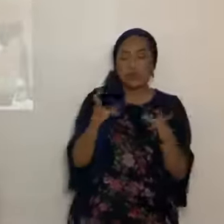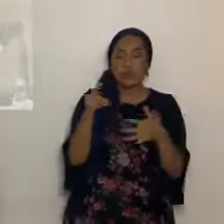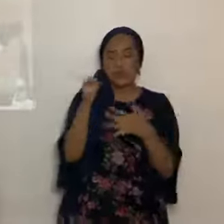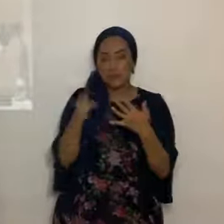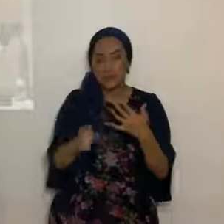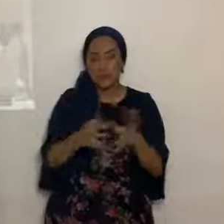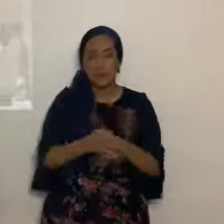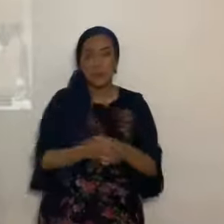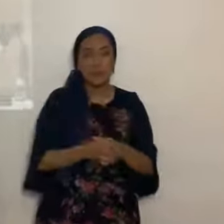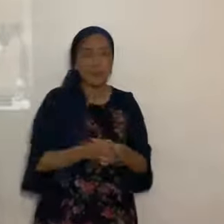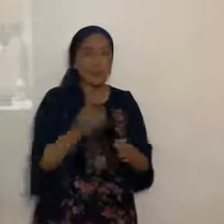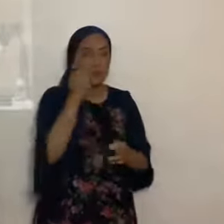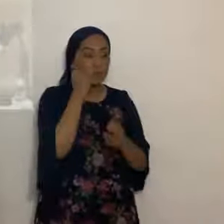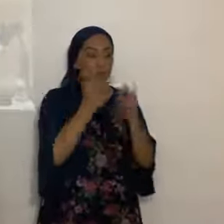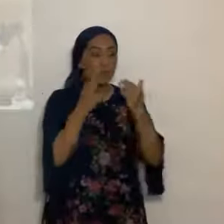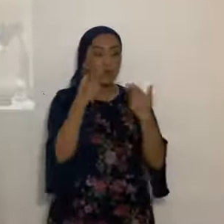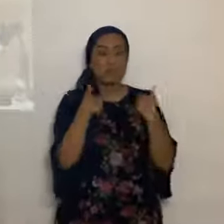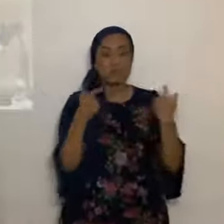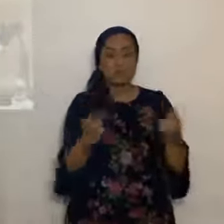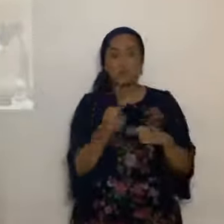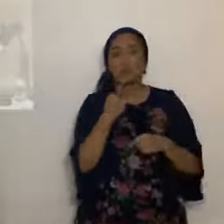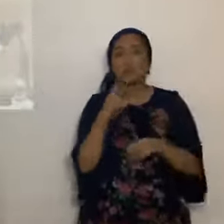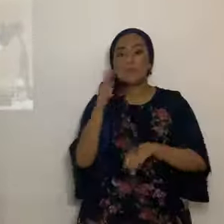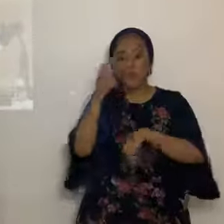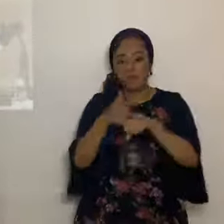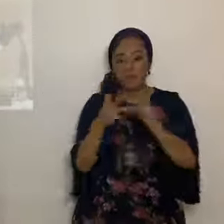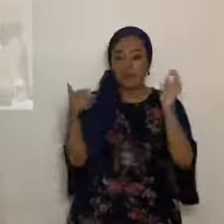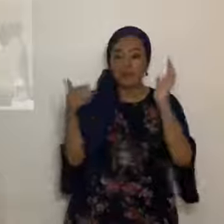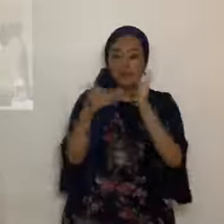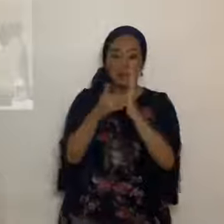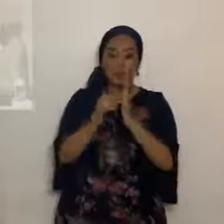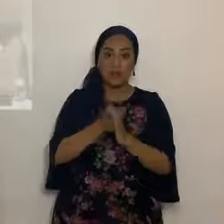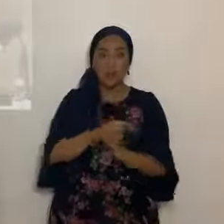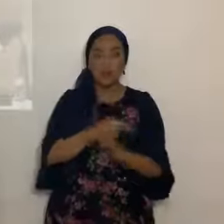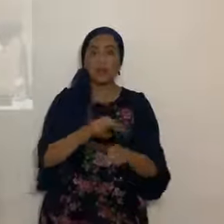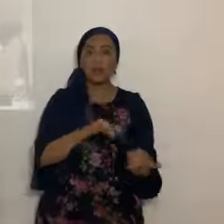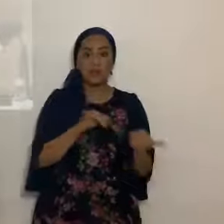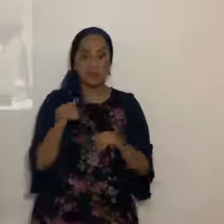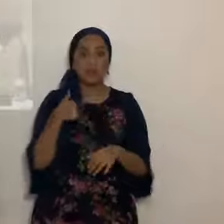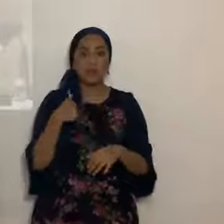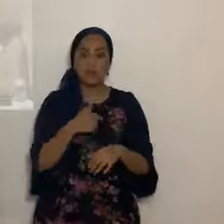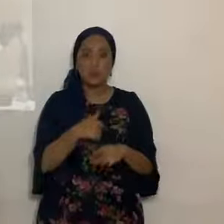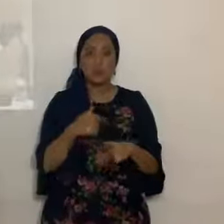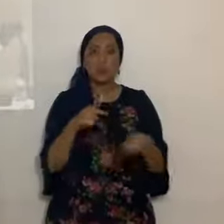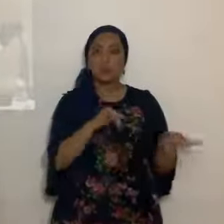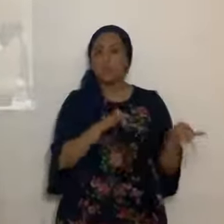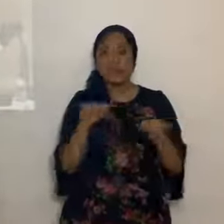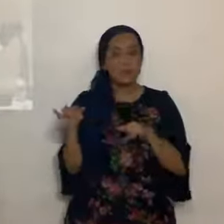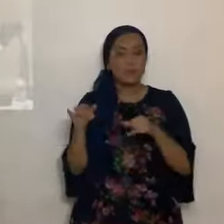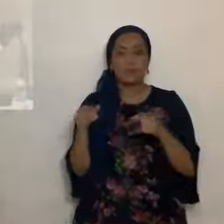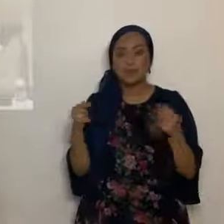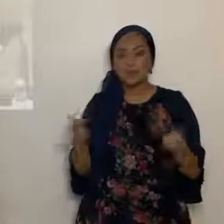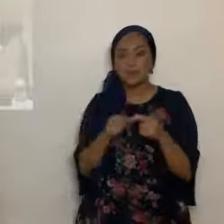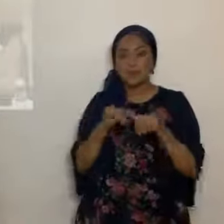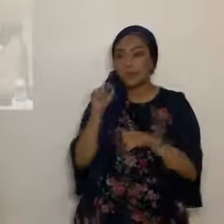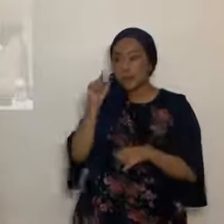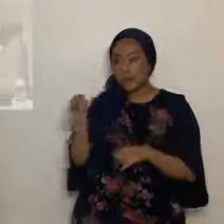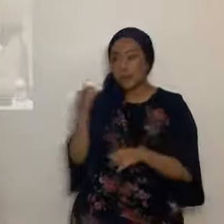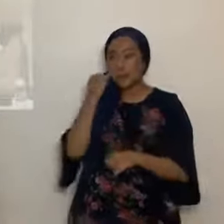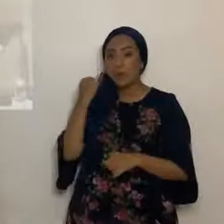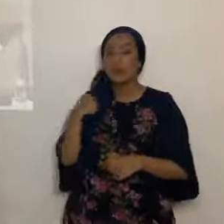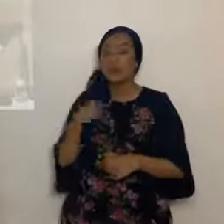etcétera. Si alguien ha pecado, repito por tercera vez, contra nosotros, también nosotros hacemos el mismo pecado que ellos si